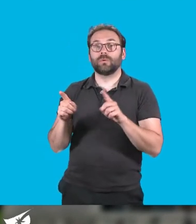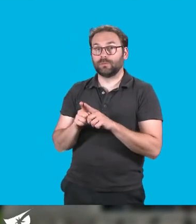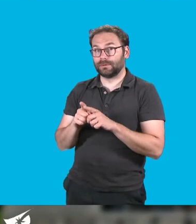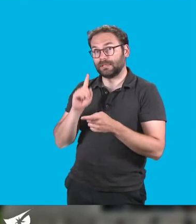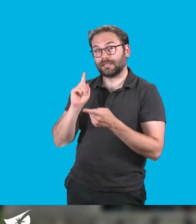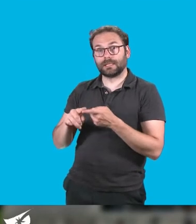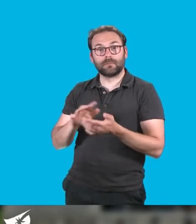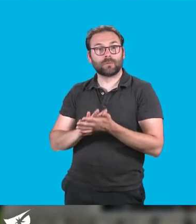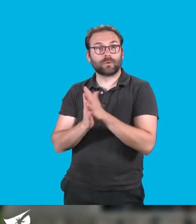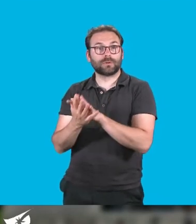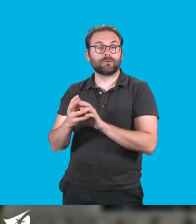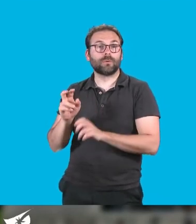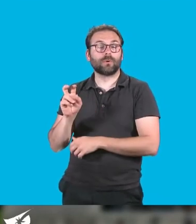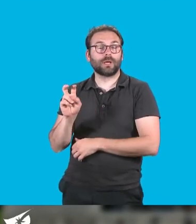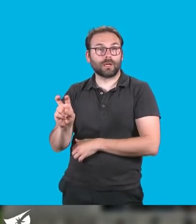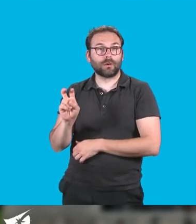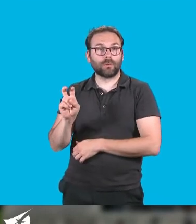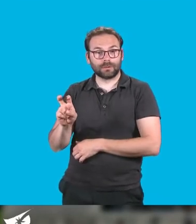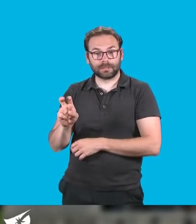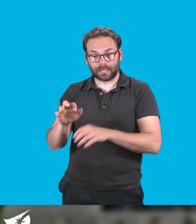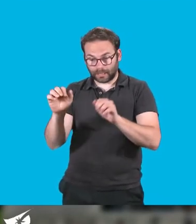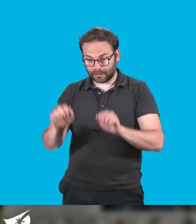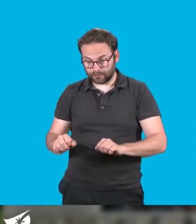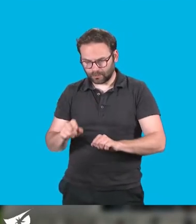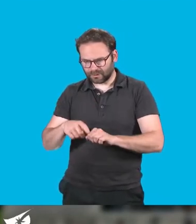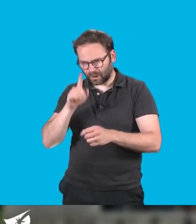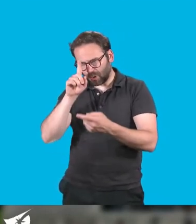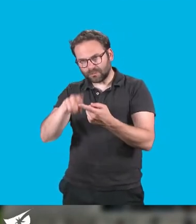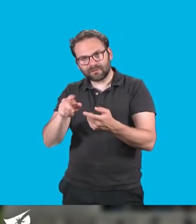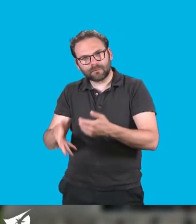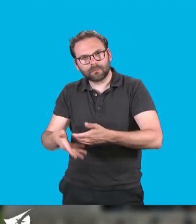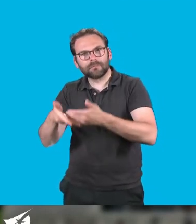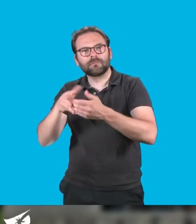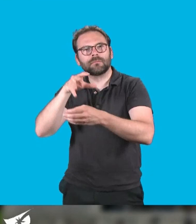la transition écologique et l'assainissement comme étant un levier de celle-ci. Je viens de